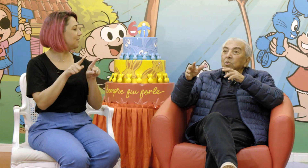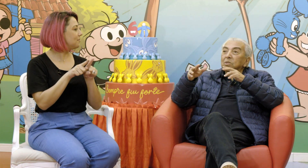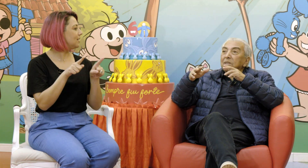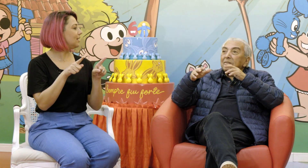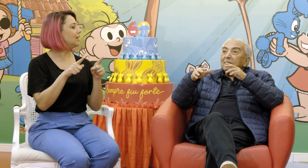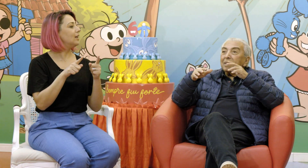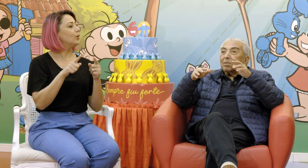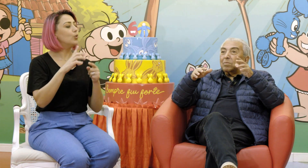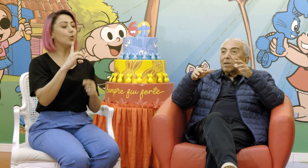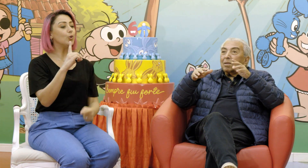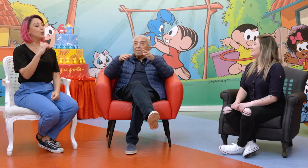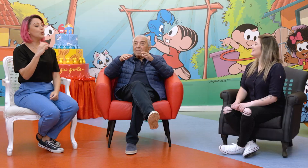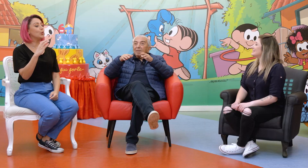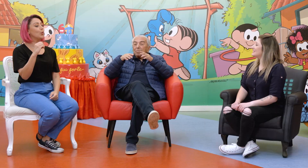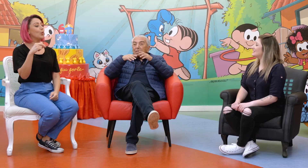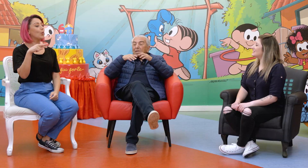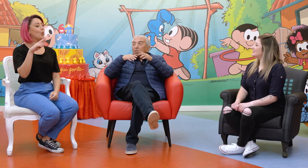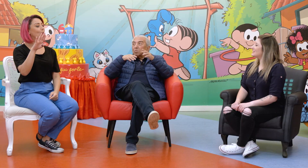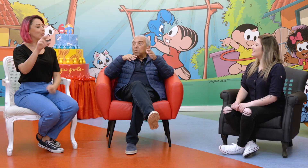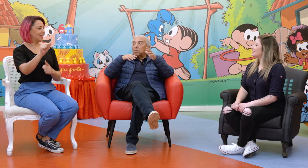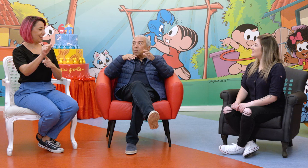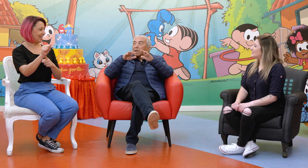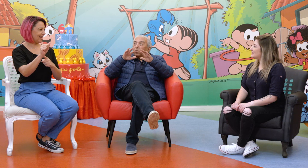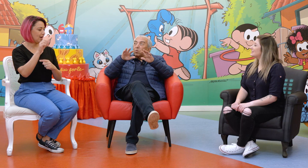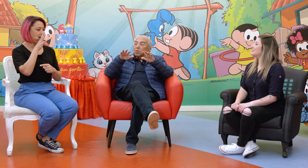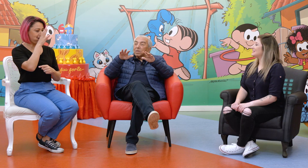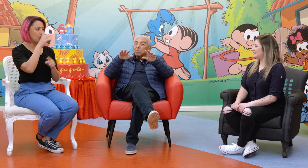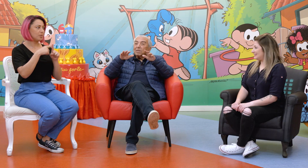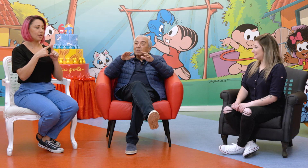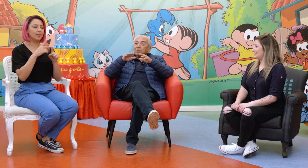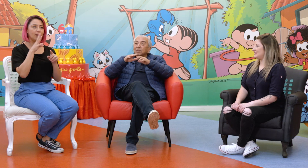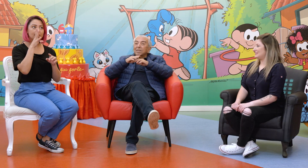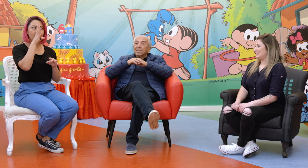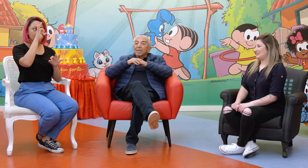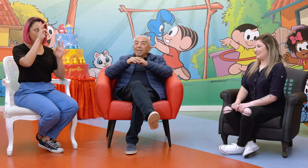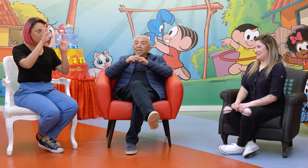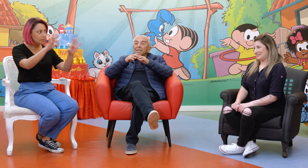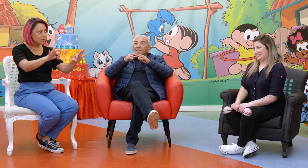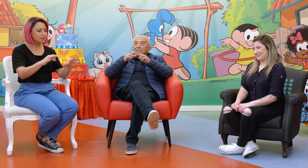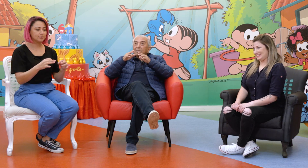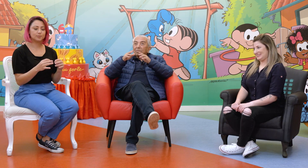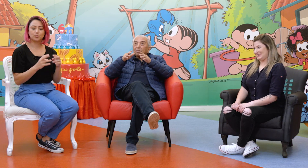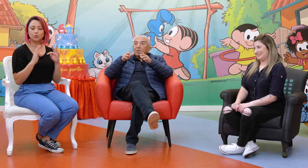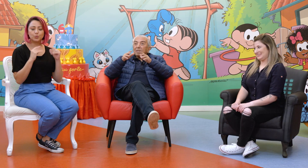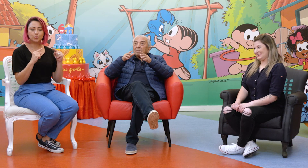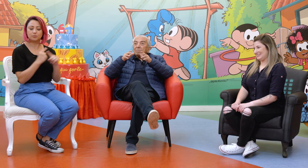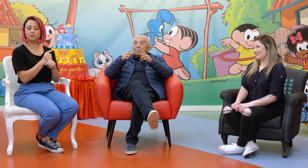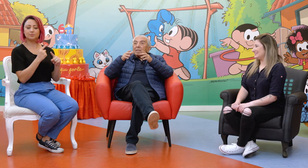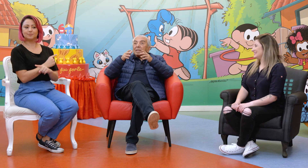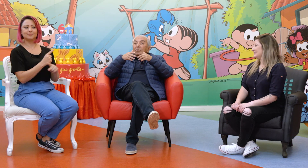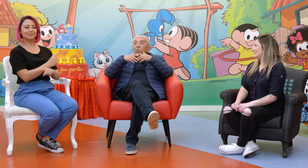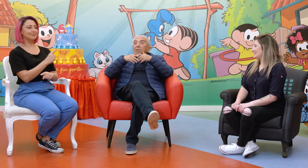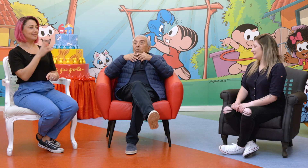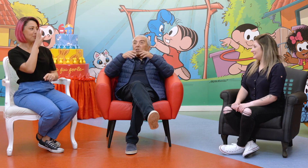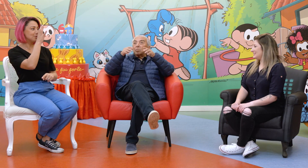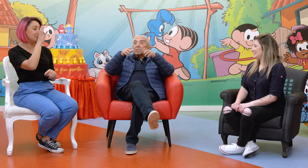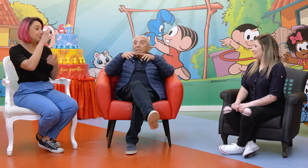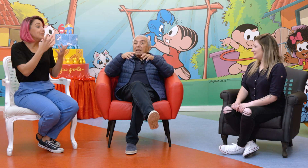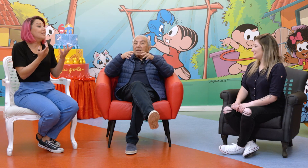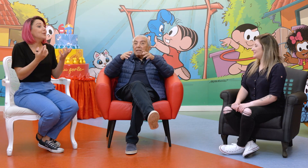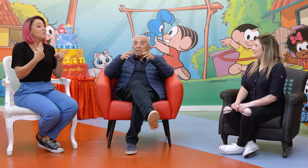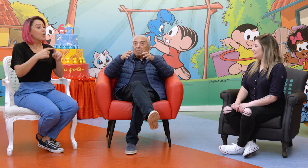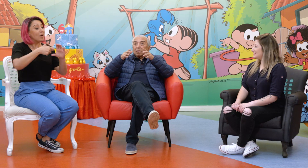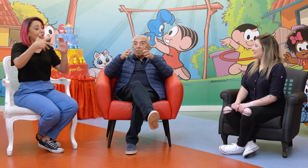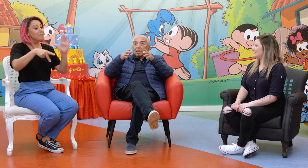do Contra, que é baseado no meu filho, que é do Contra mesmo. E assim foi. Então, quando eu